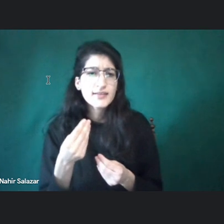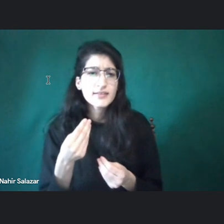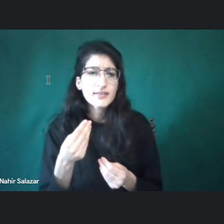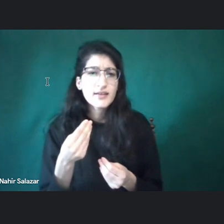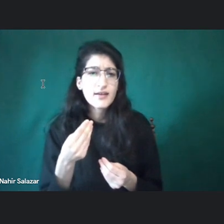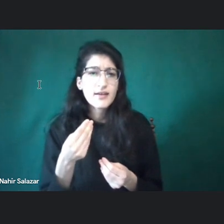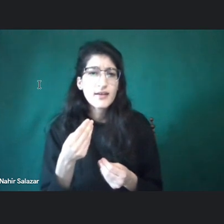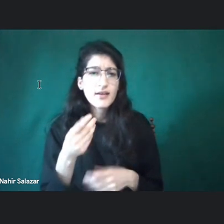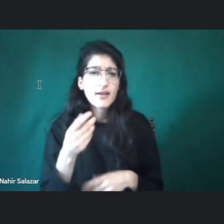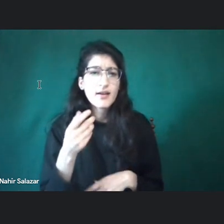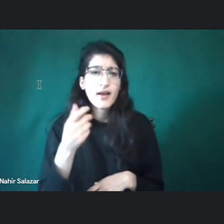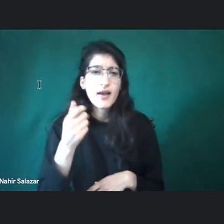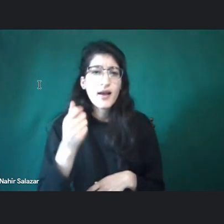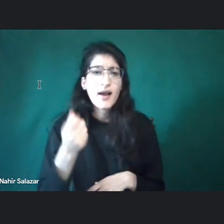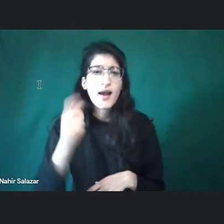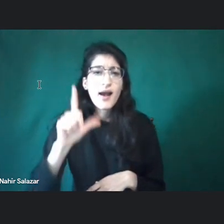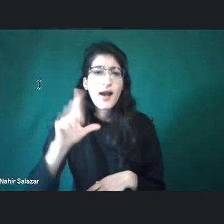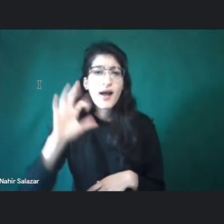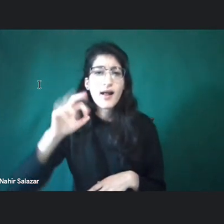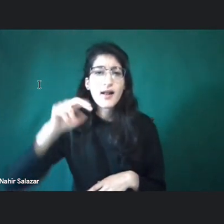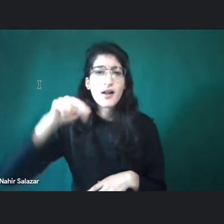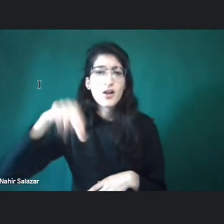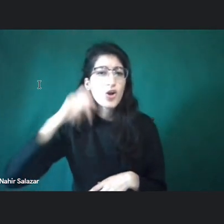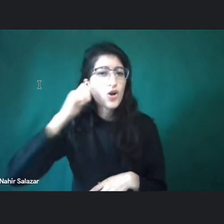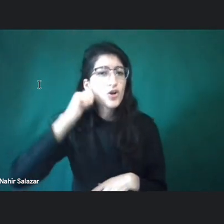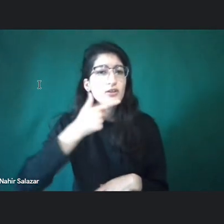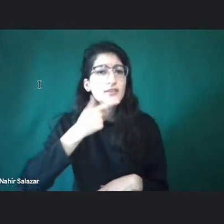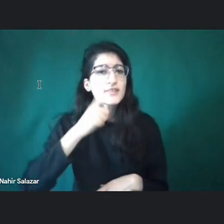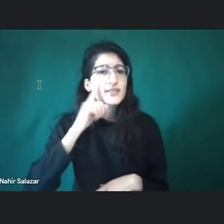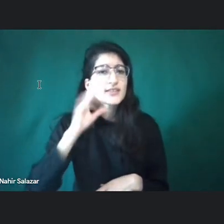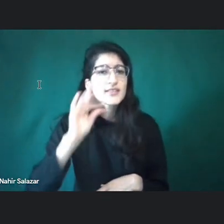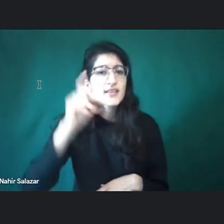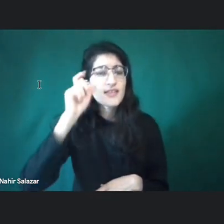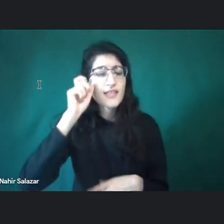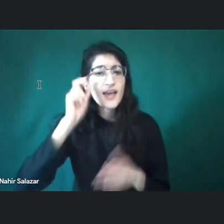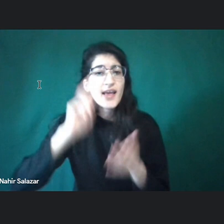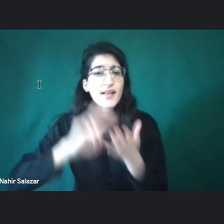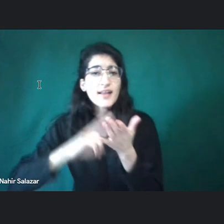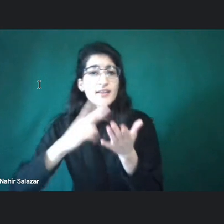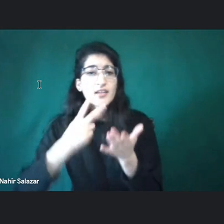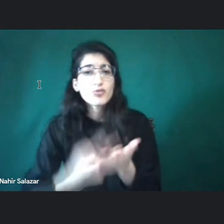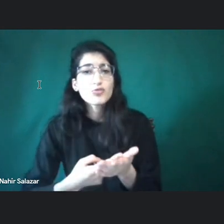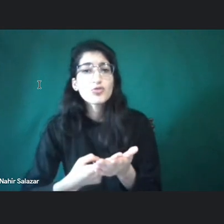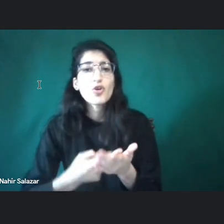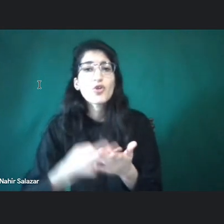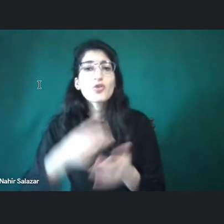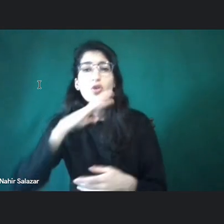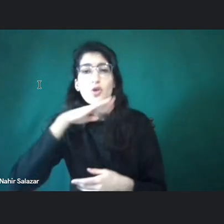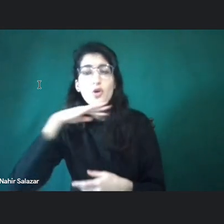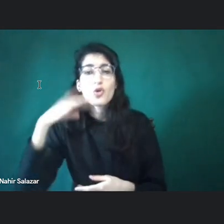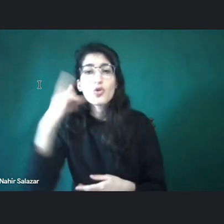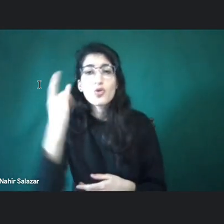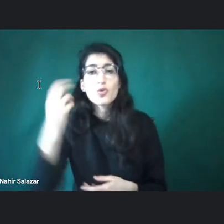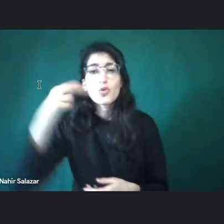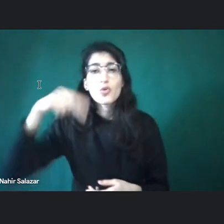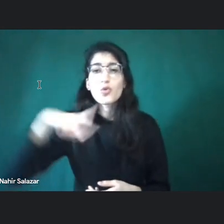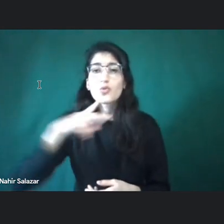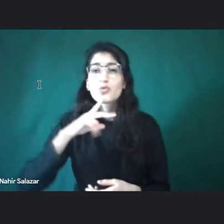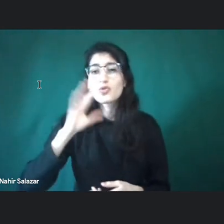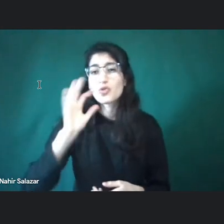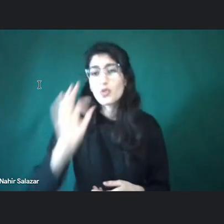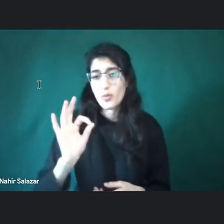decir junto? Junto con. Lo que pasa es que no lo habíamos visto hasta ahora, no lo habíamos visto nunca, no es muy frecuente, ¿sí? Pero es...